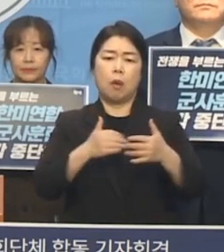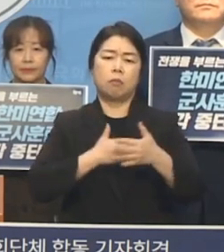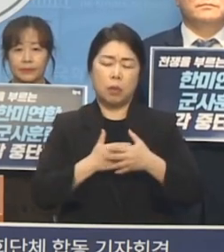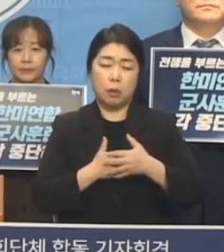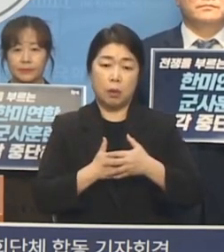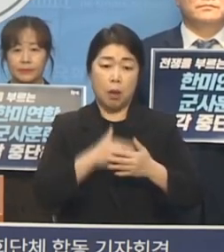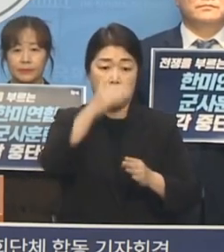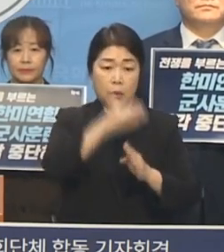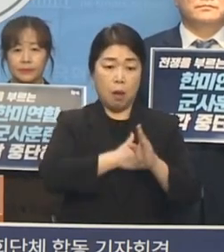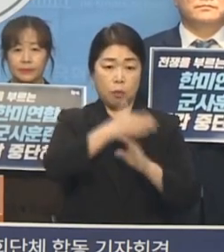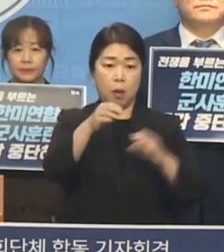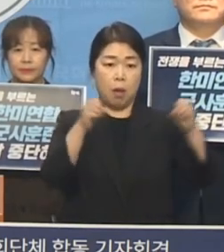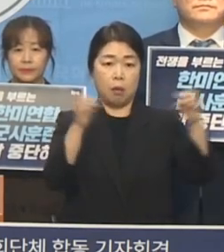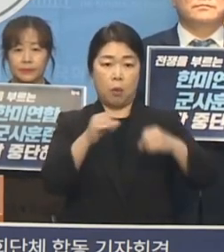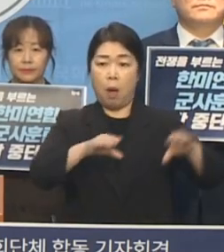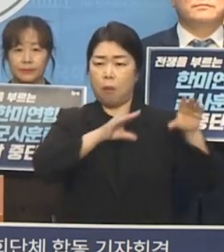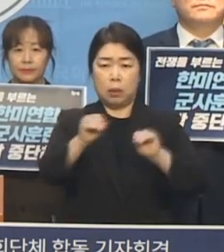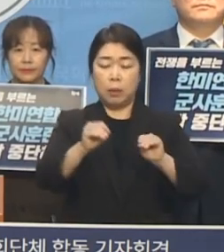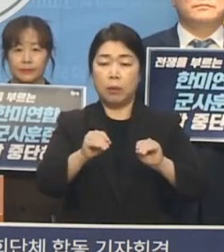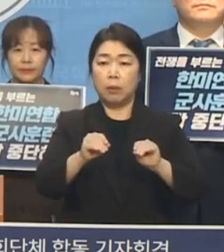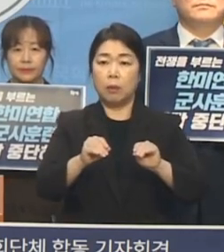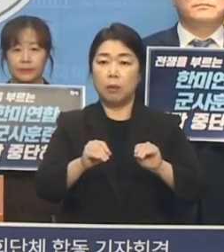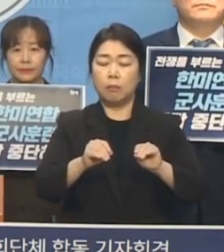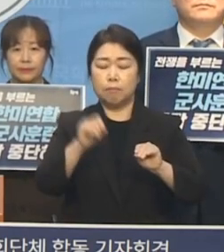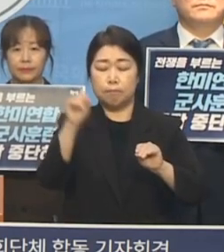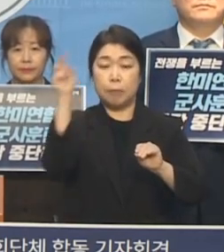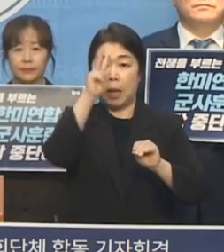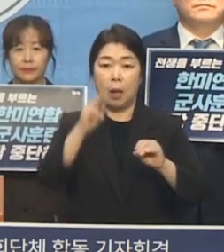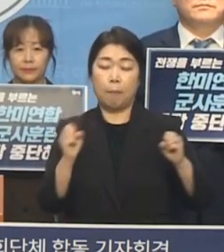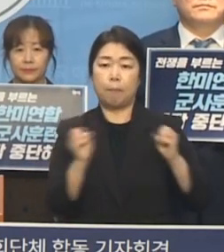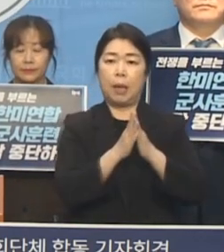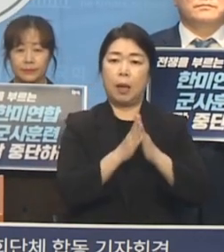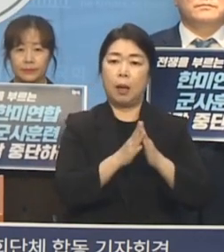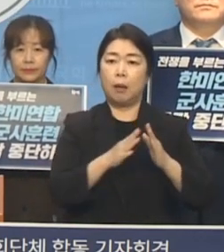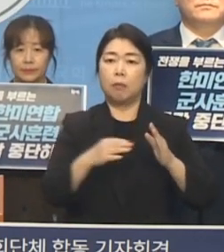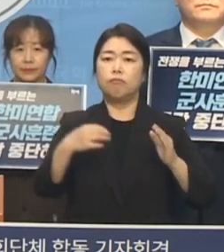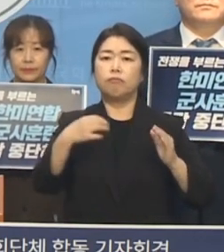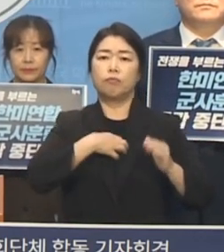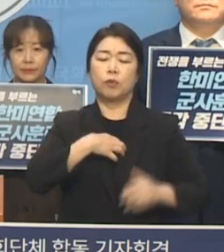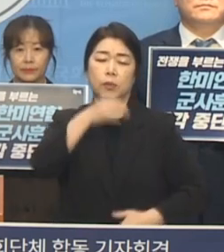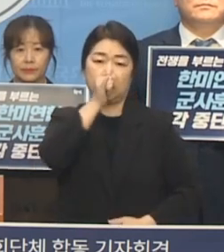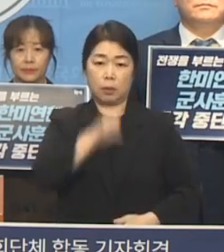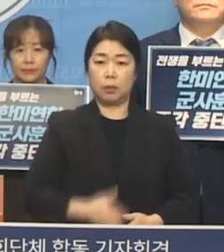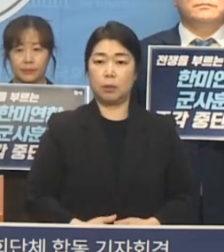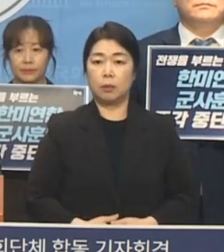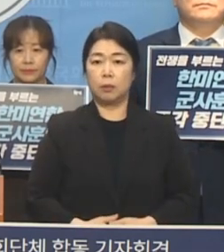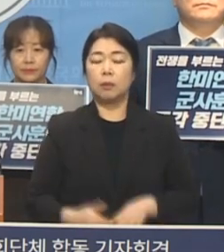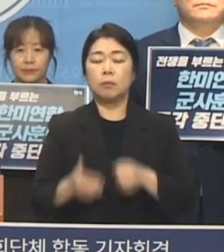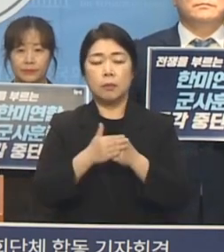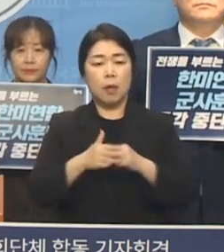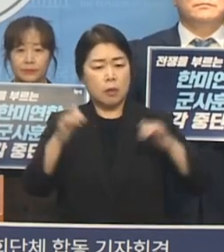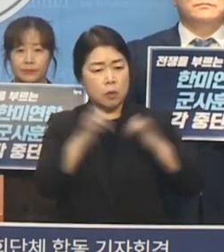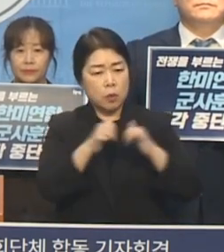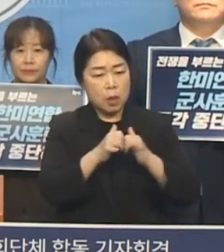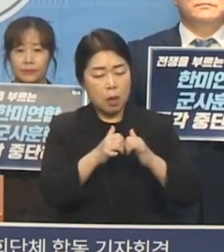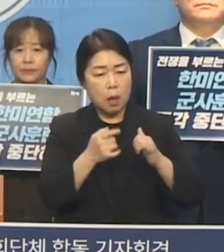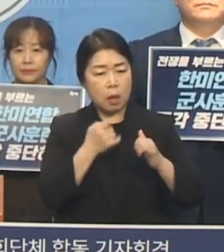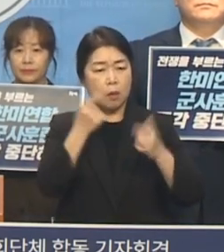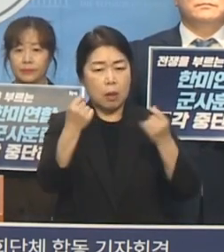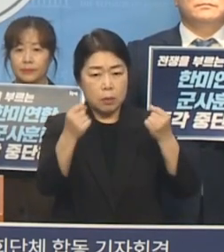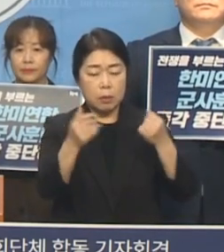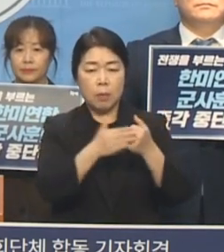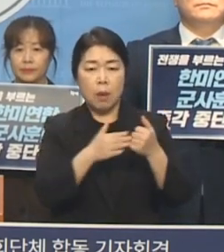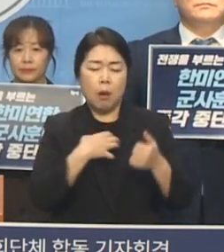일체 중단되었고 우발적인 충돌이 전면적인 전쟁으로 비화되지는 않을까